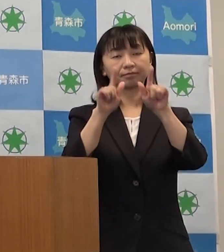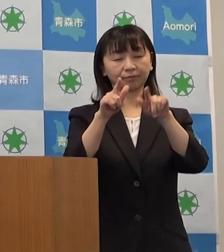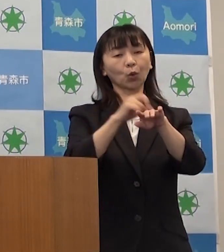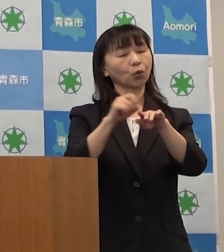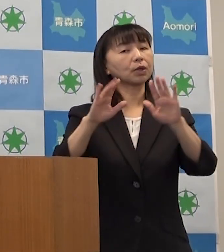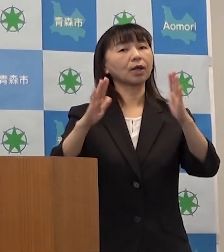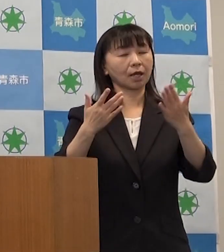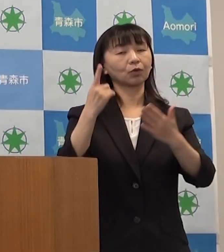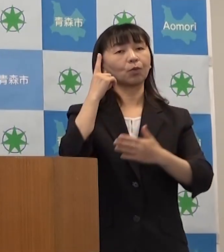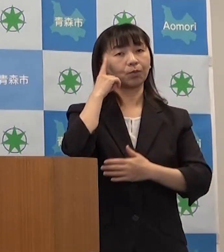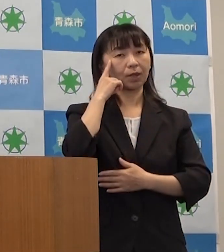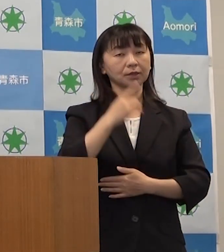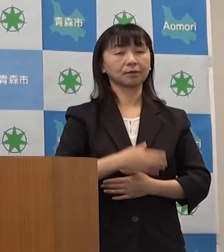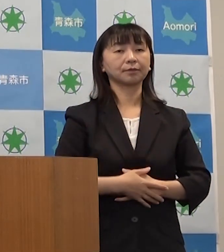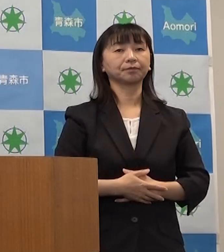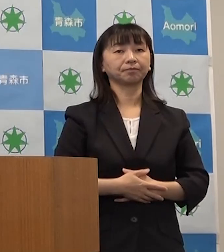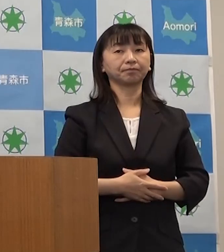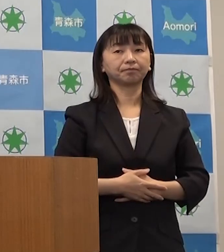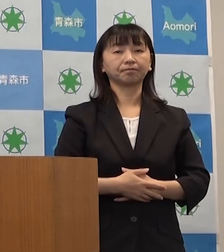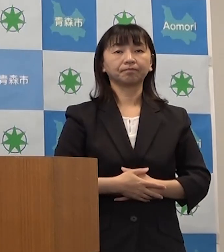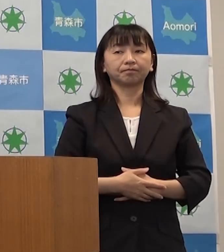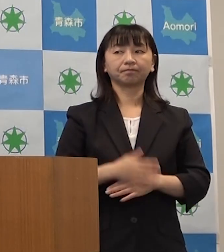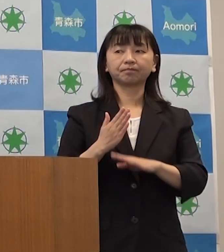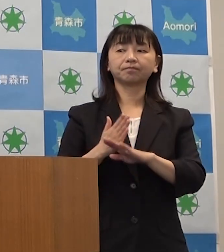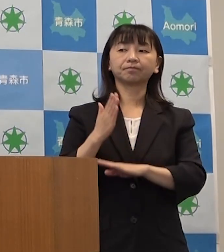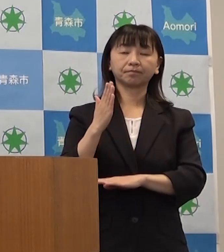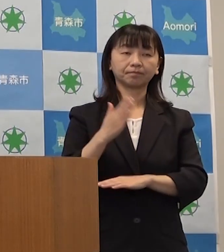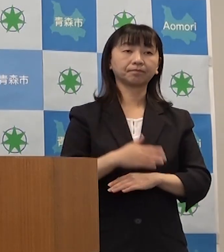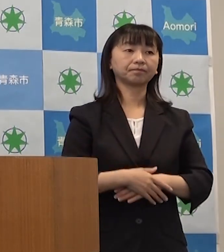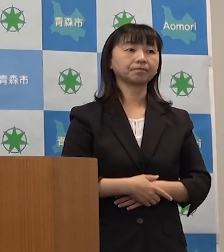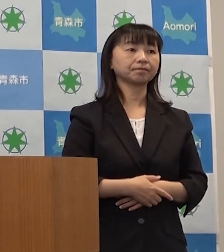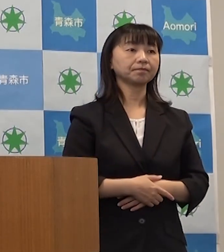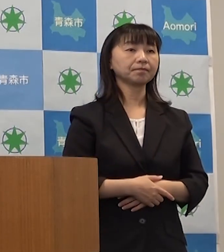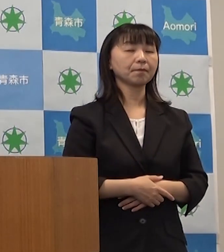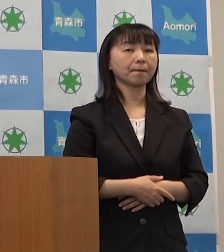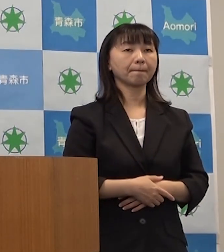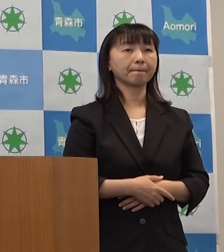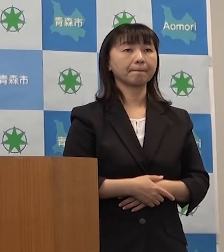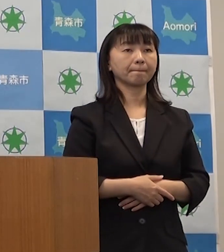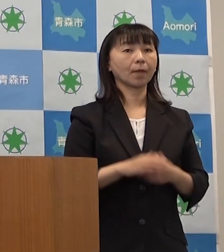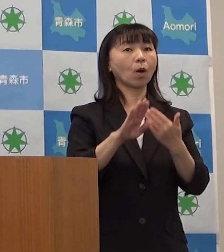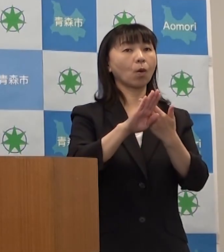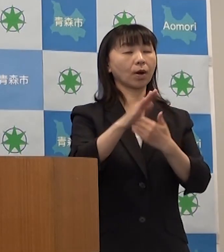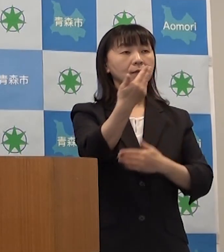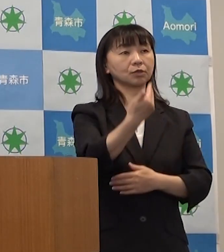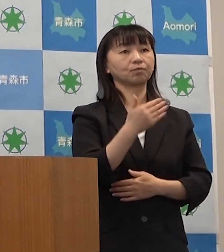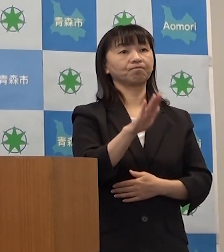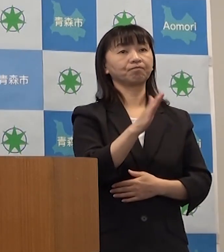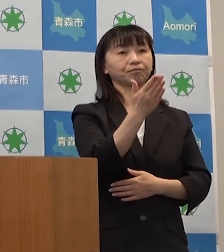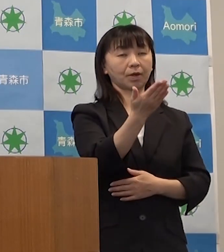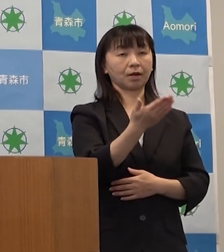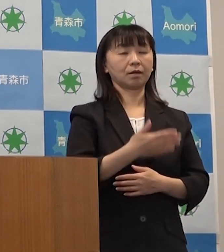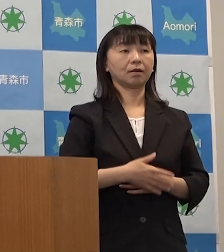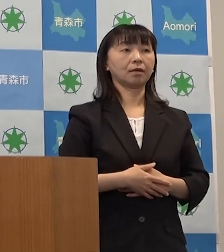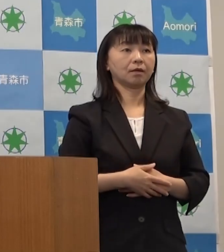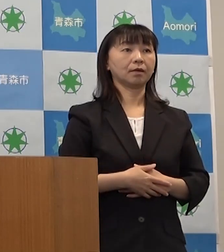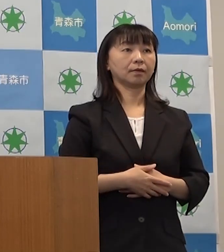っています。はい、 なるほど、わかりました。はい、ありがとうございます。 はい、よろしいでしょうか？他にご質問はございますか？